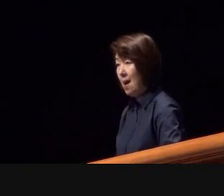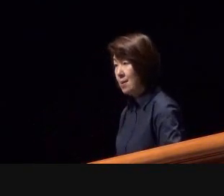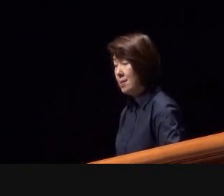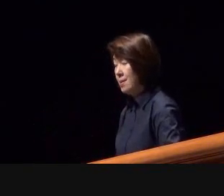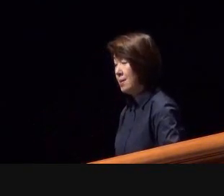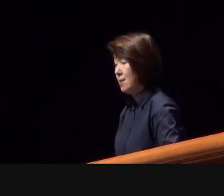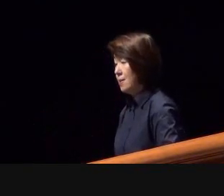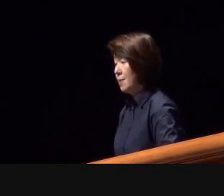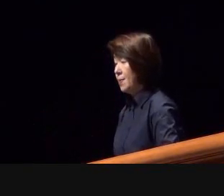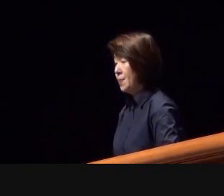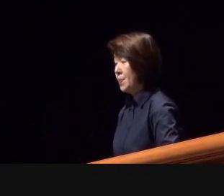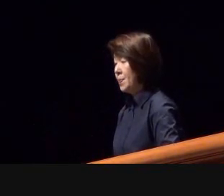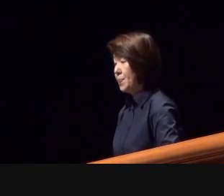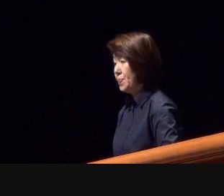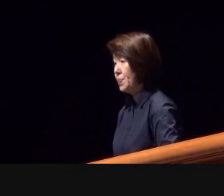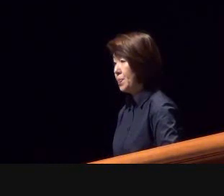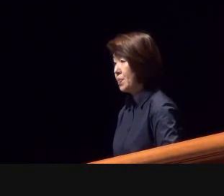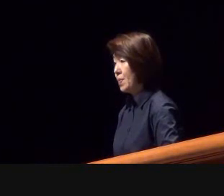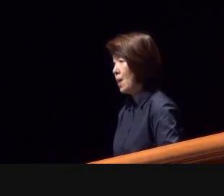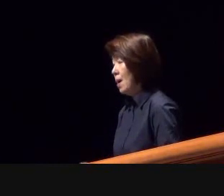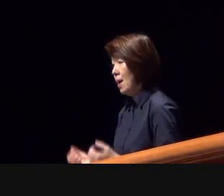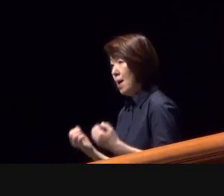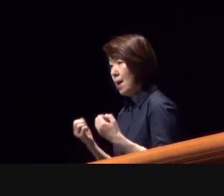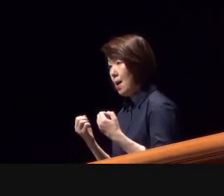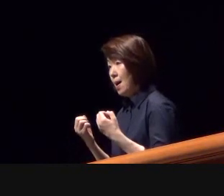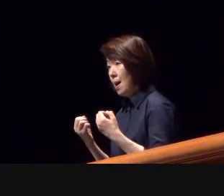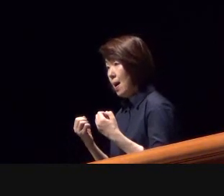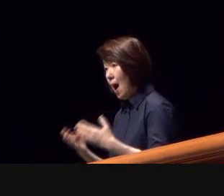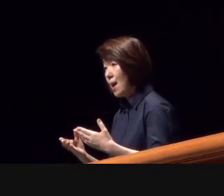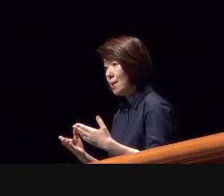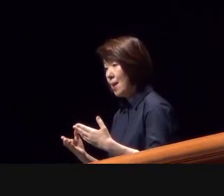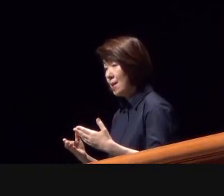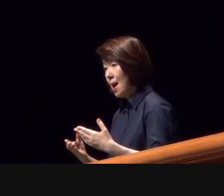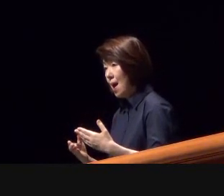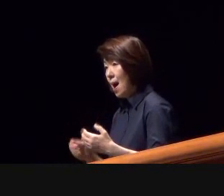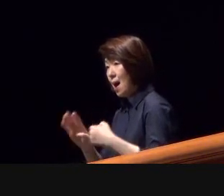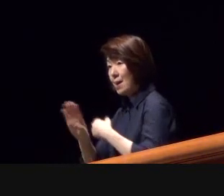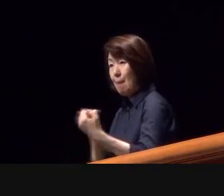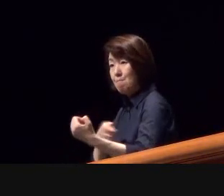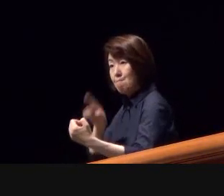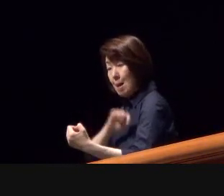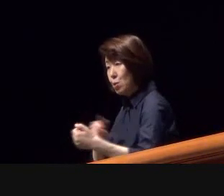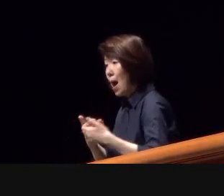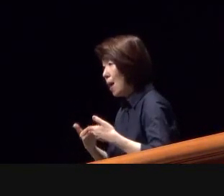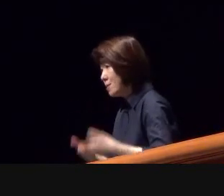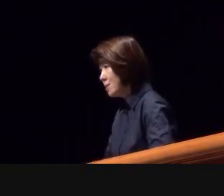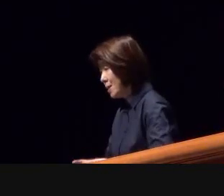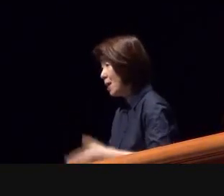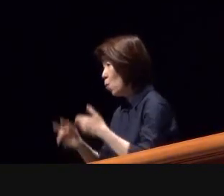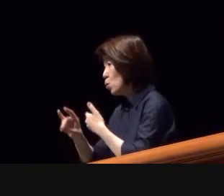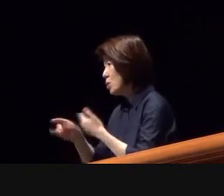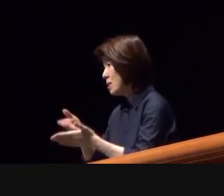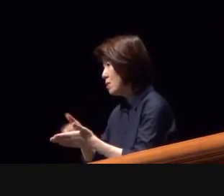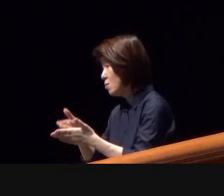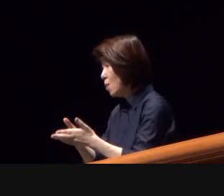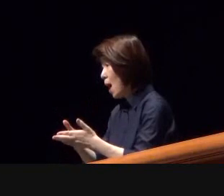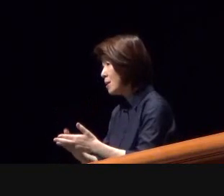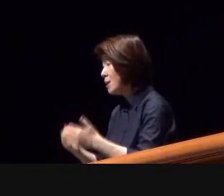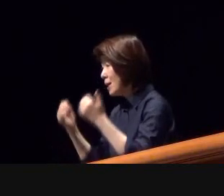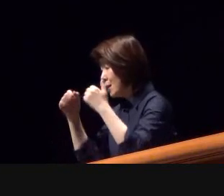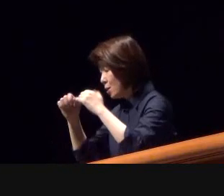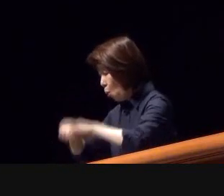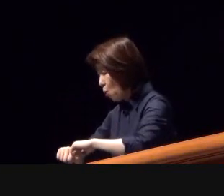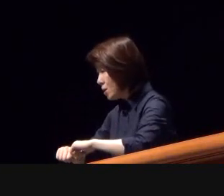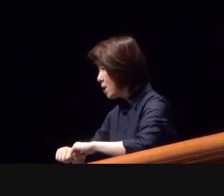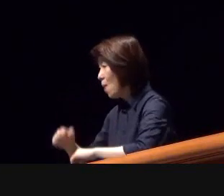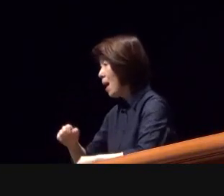新たな原発安全神話などに振り回されてはなりません。今小出先生お